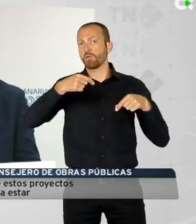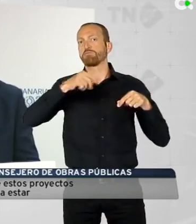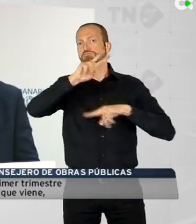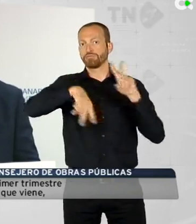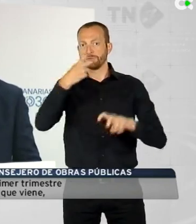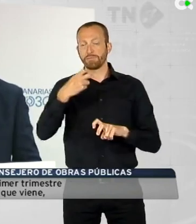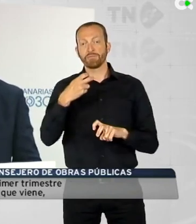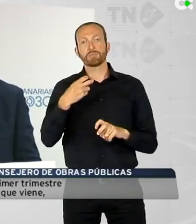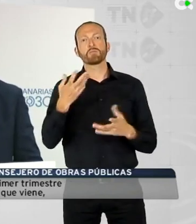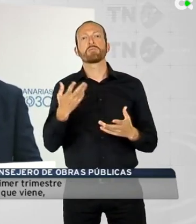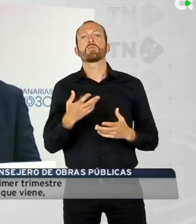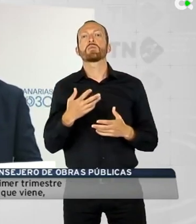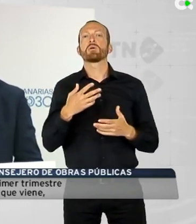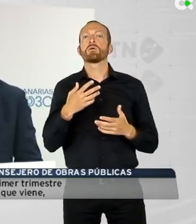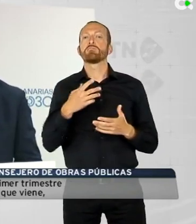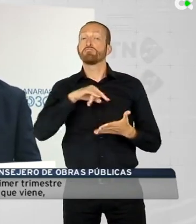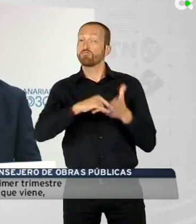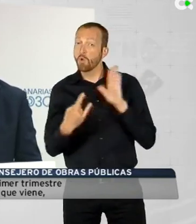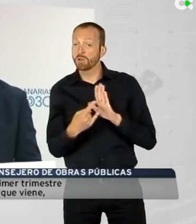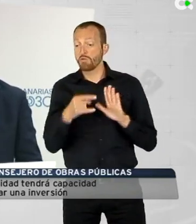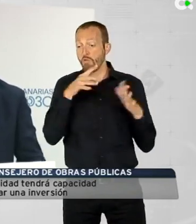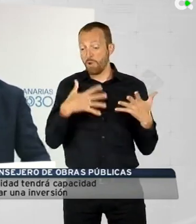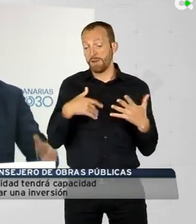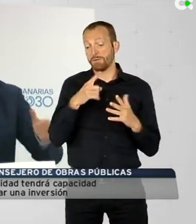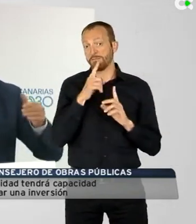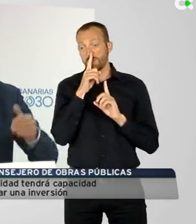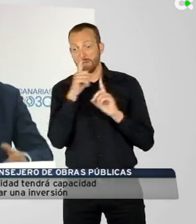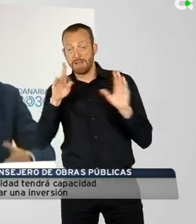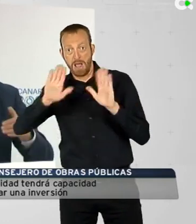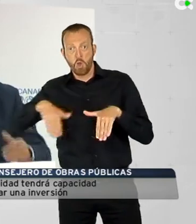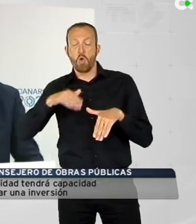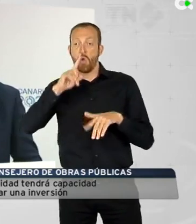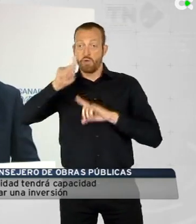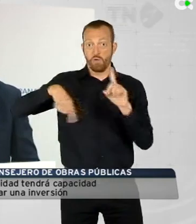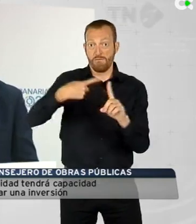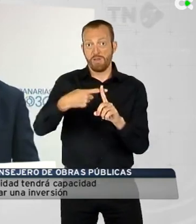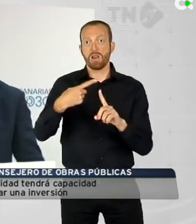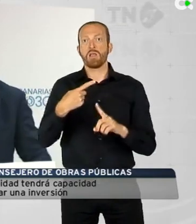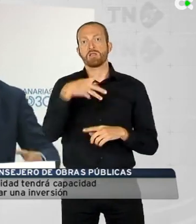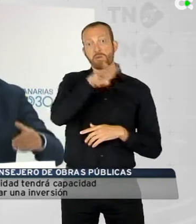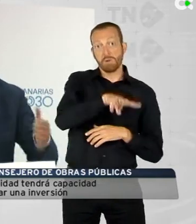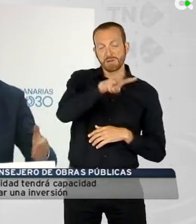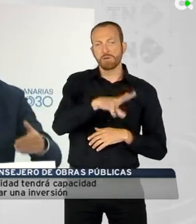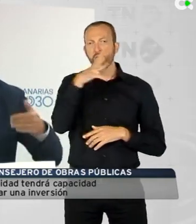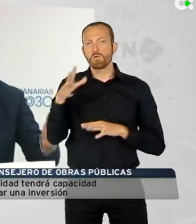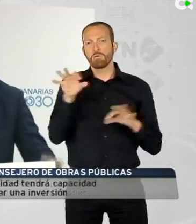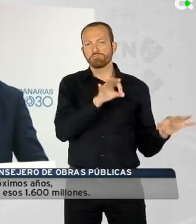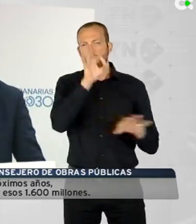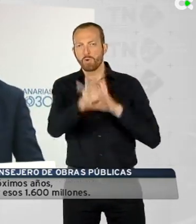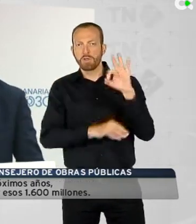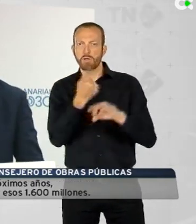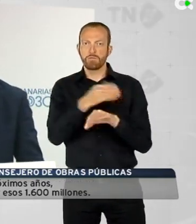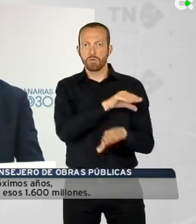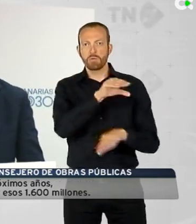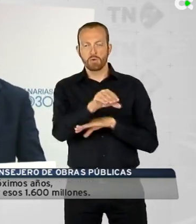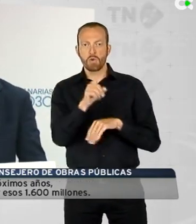estar a final y en el primer trimestre del año que viene, por tanto la comunidad tendrá capacidad para planificar una inversión